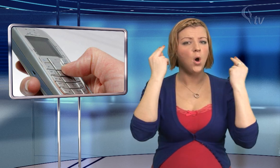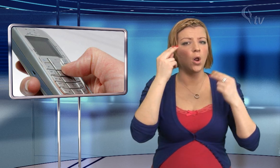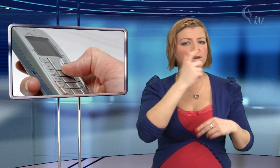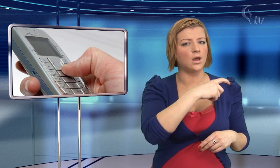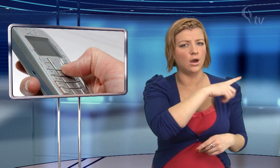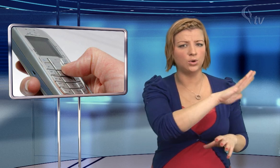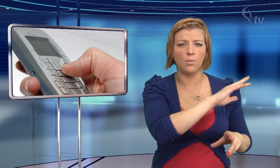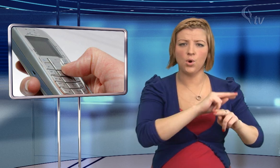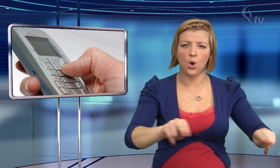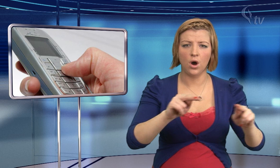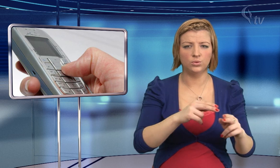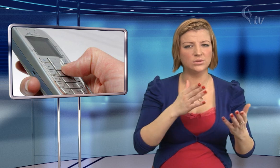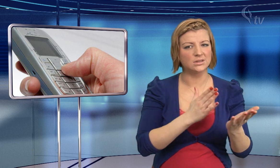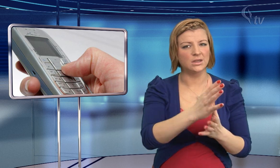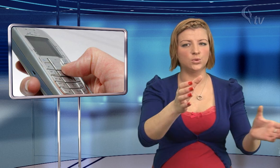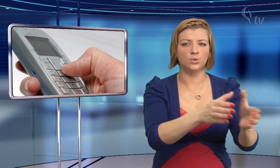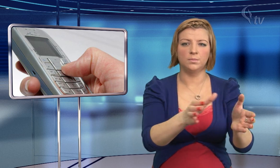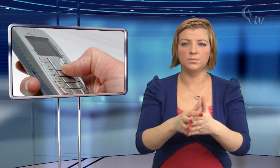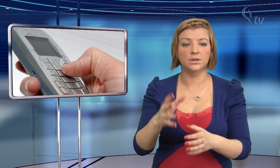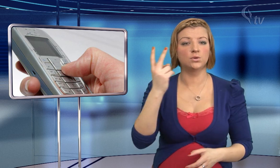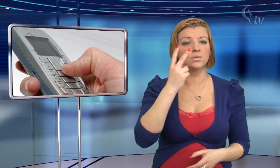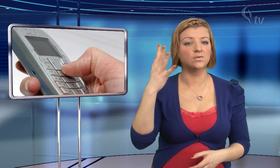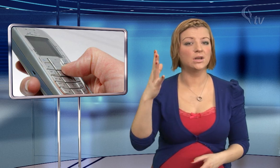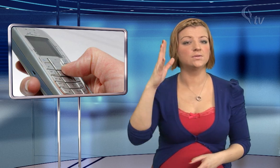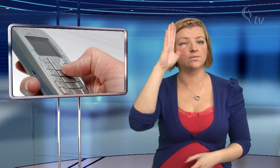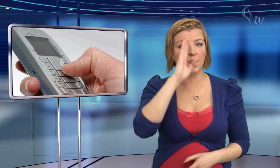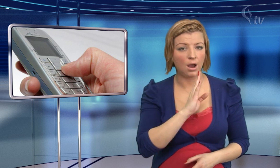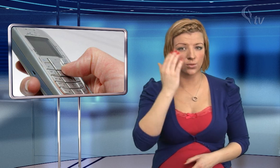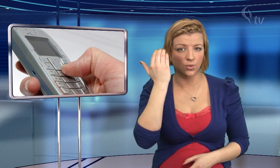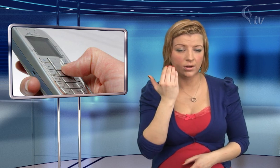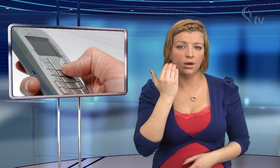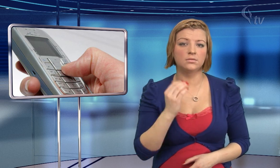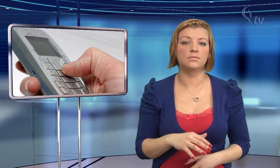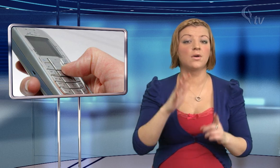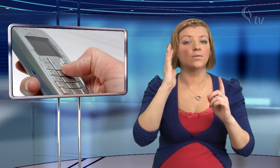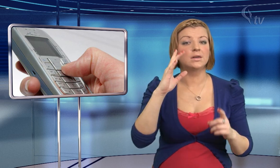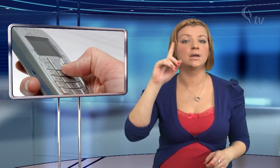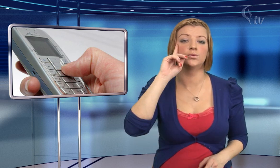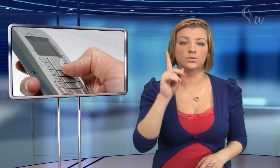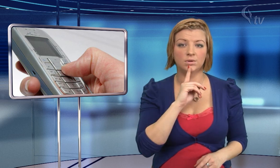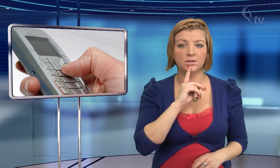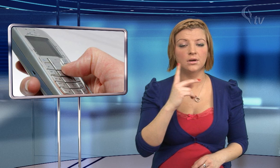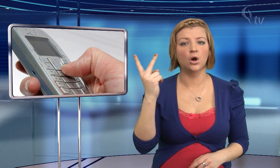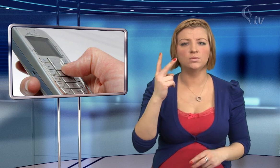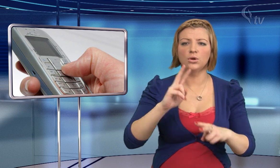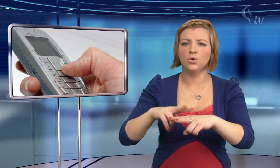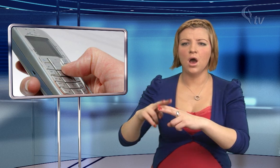Koolituse sihtgrupiks oli 25 vaegkuuljat, 15 kurti ja 20 kohalike puuetega inimeste kodade